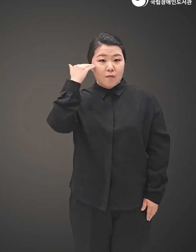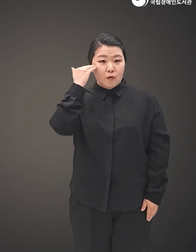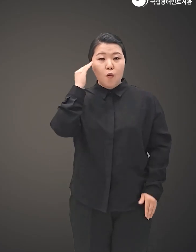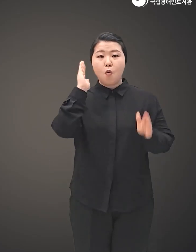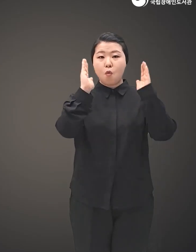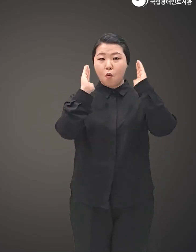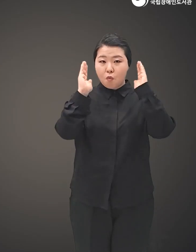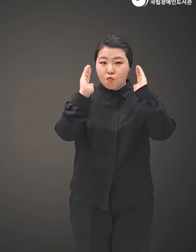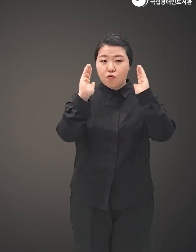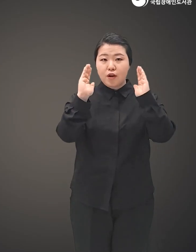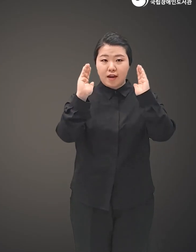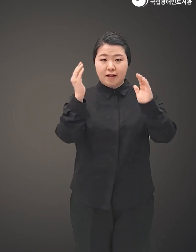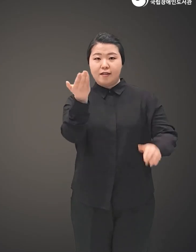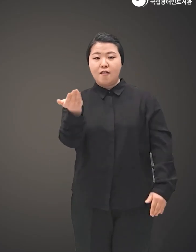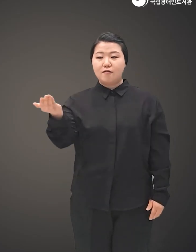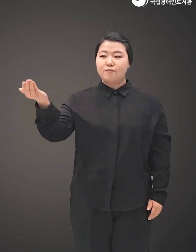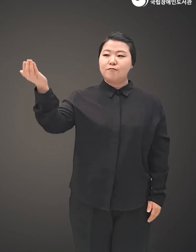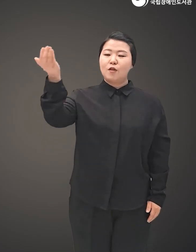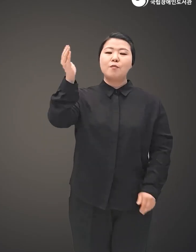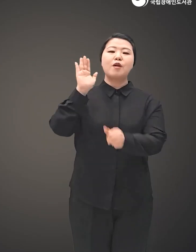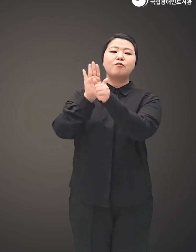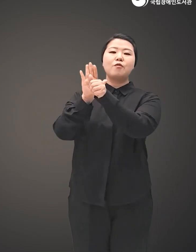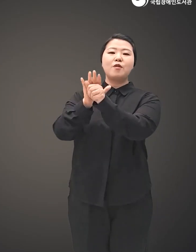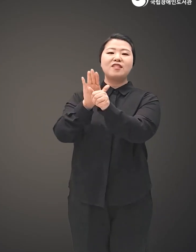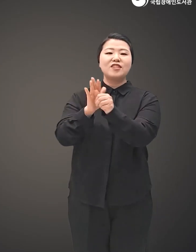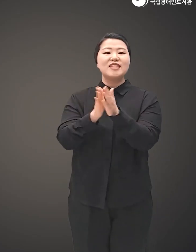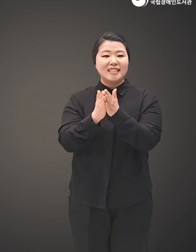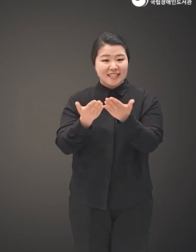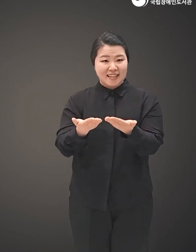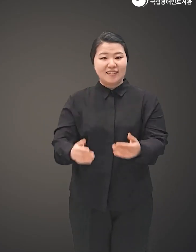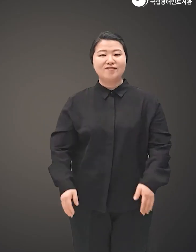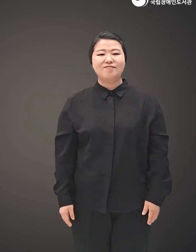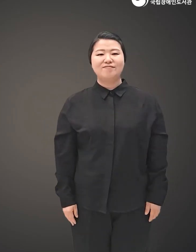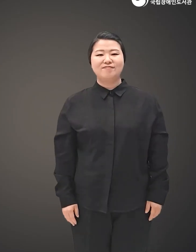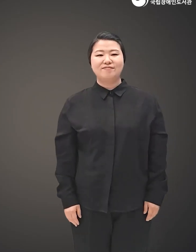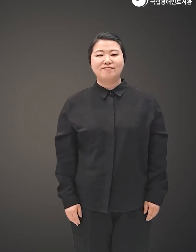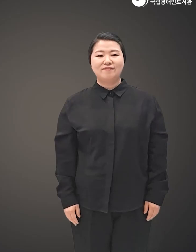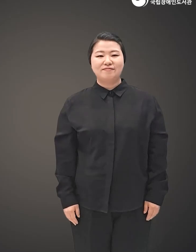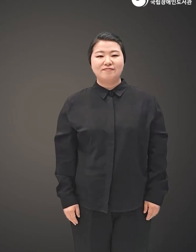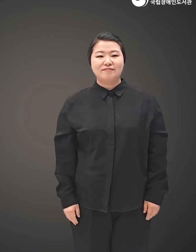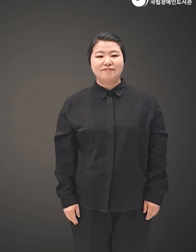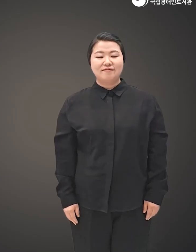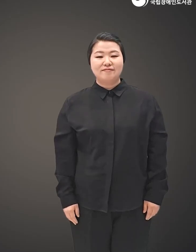대한민국 공부의 격을 한 단계 높여줄 책.